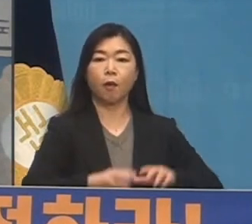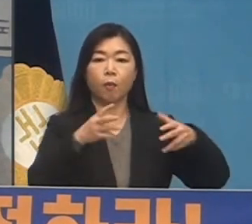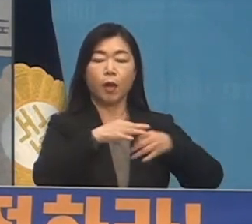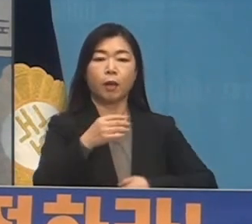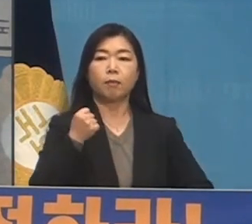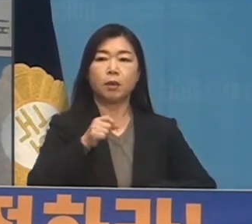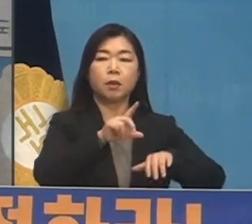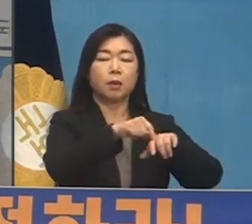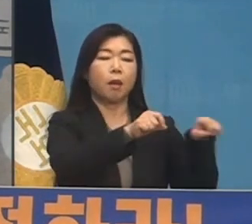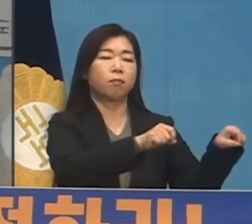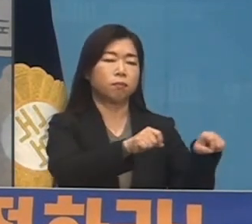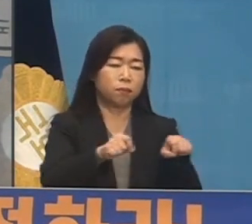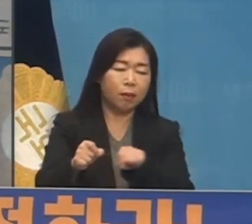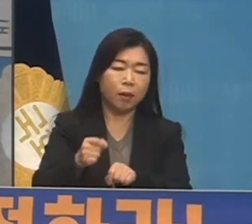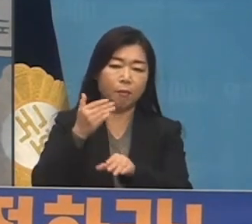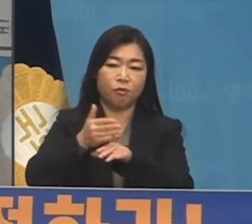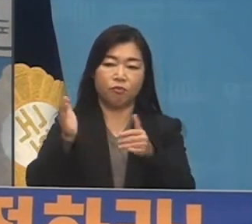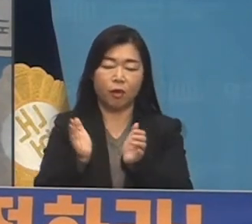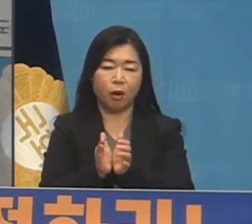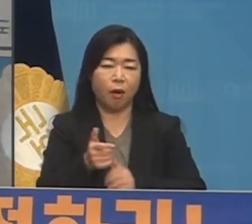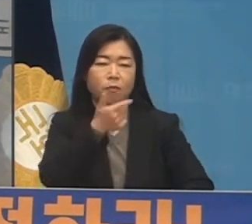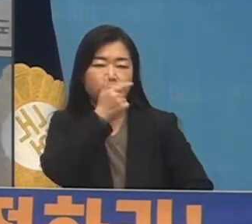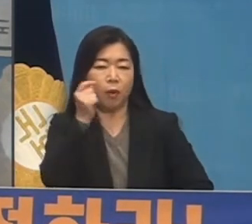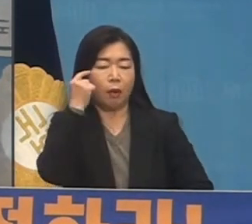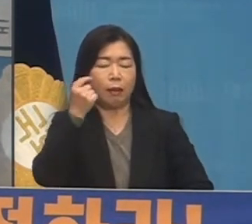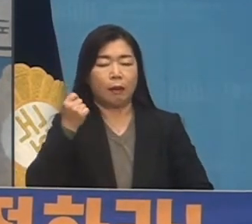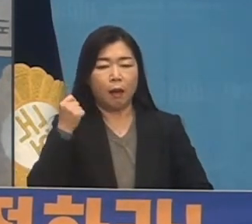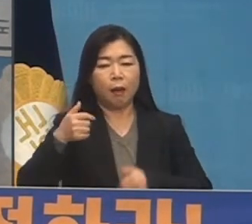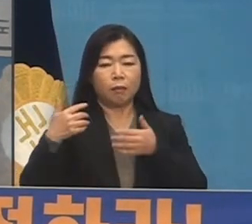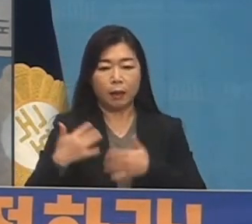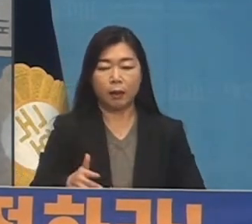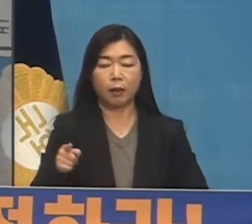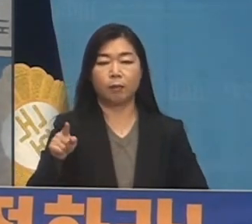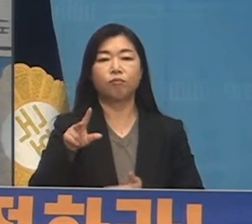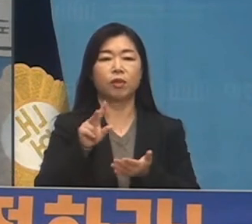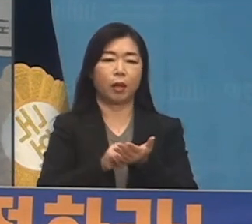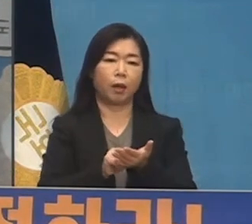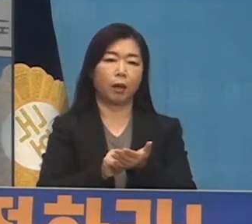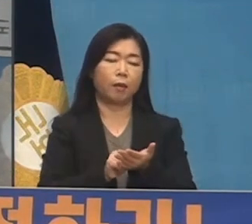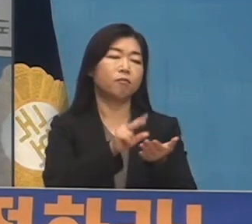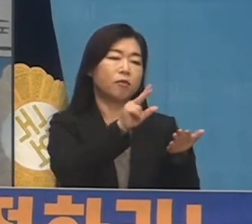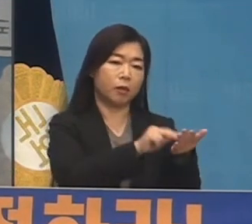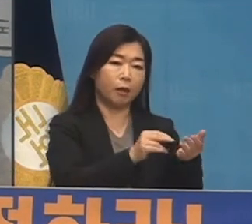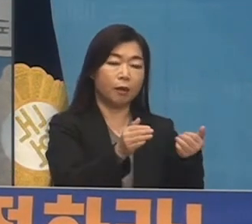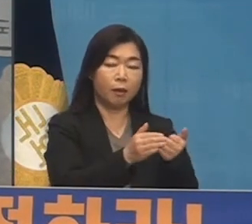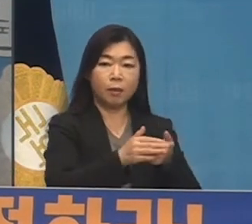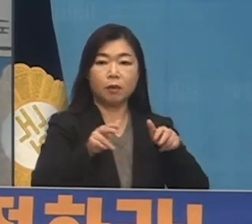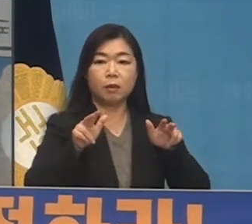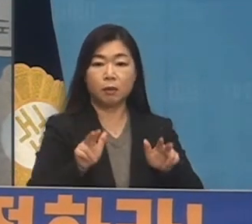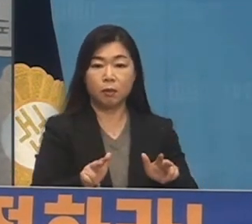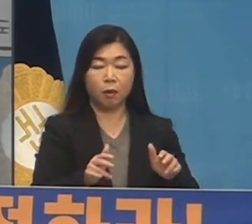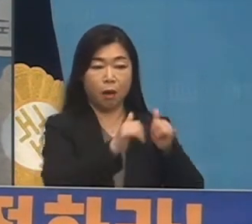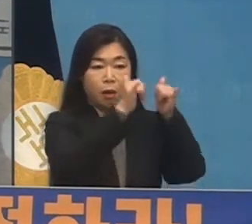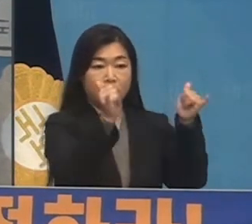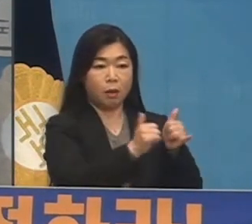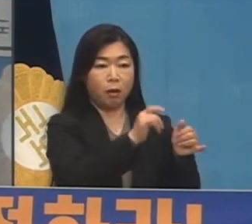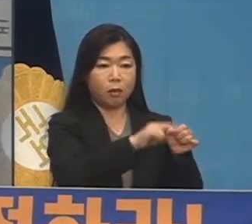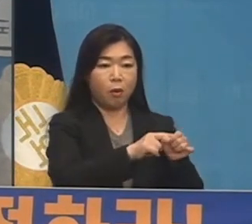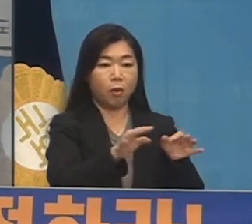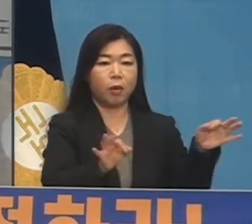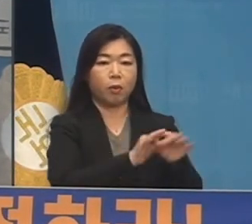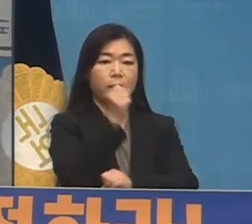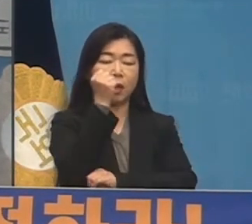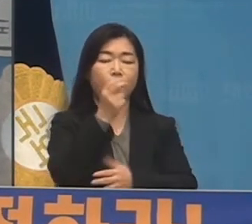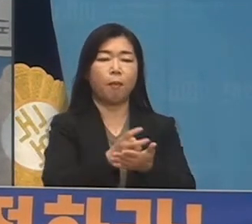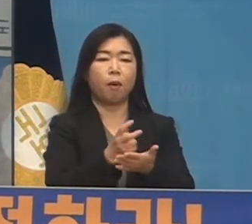국민의힘의 시간 끌기, 더불어민주당의 부족한 의지, 이러한 속에서 아직도 사회적경제기본법은 대리